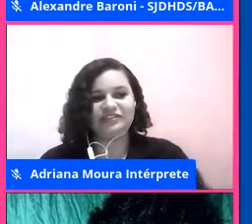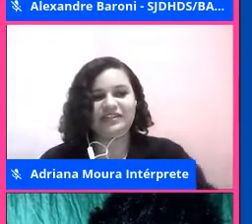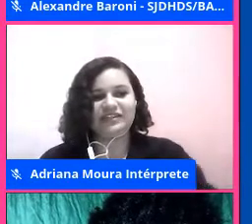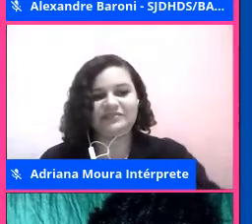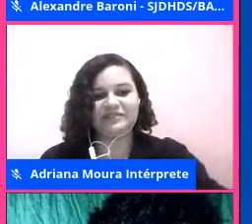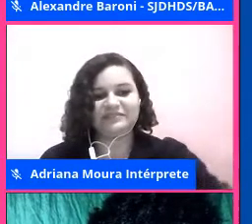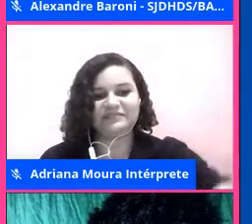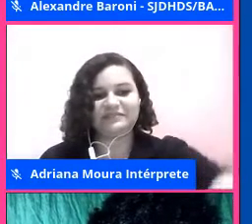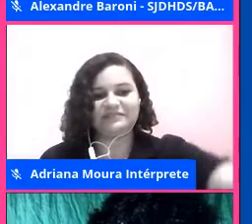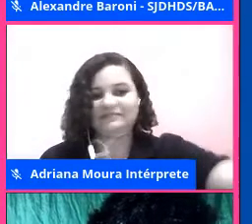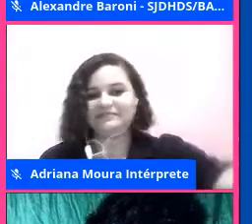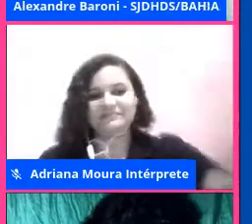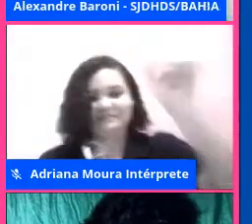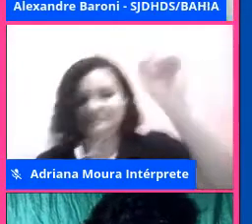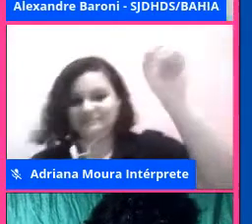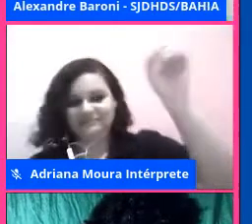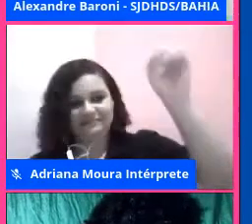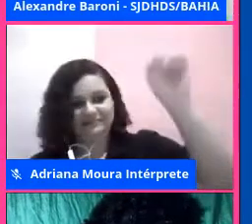Não?